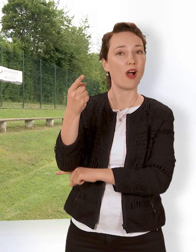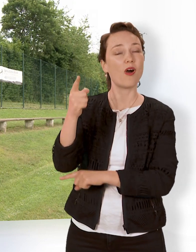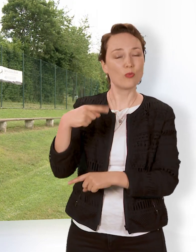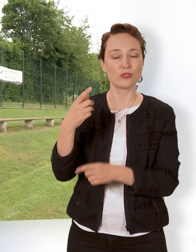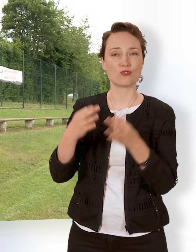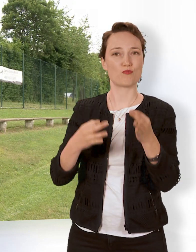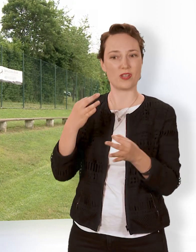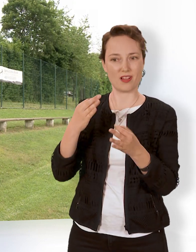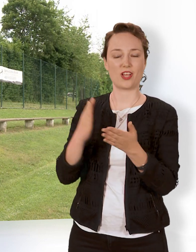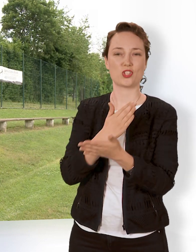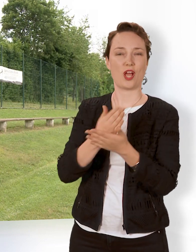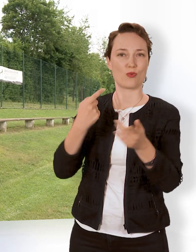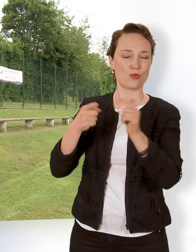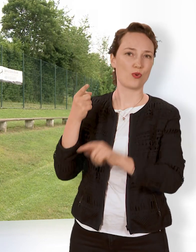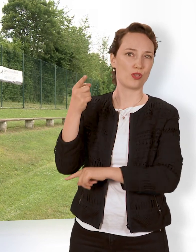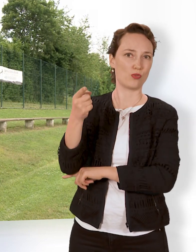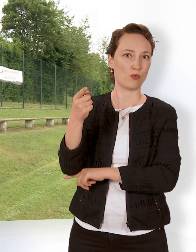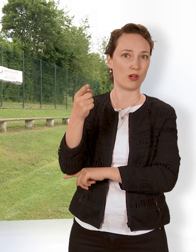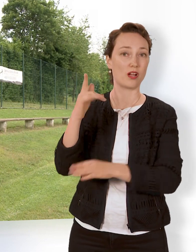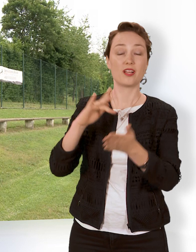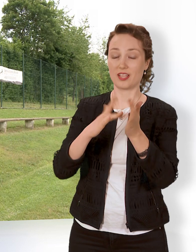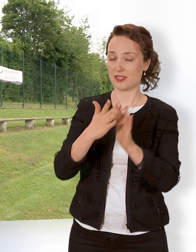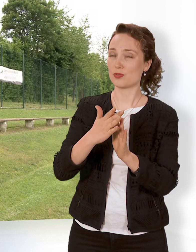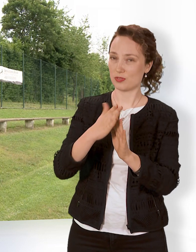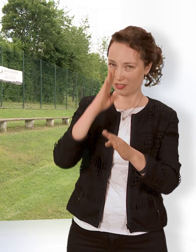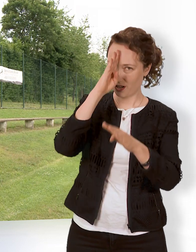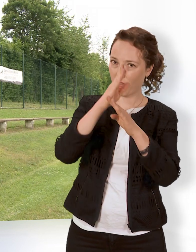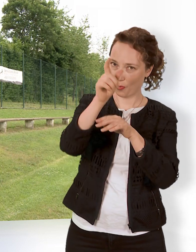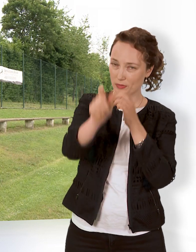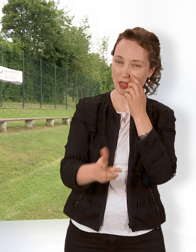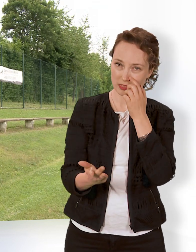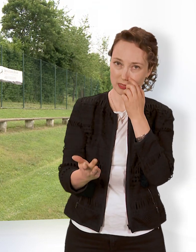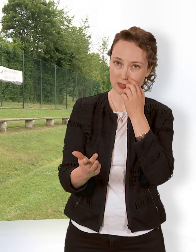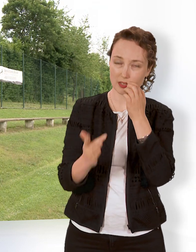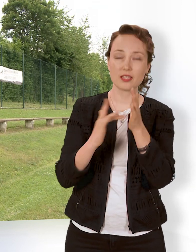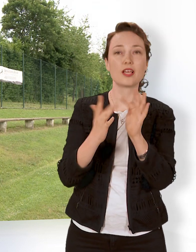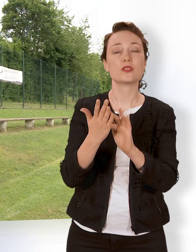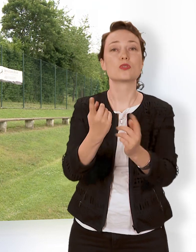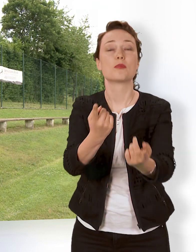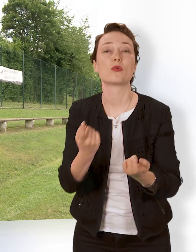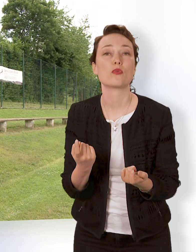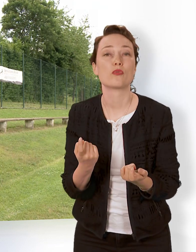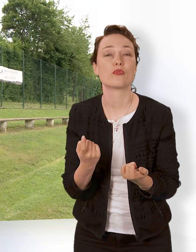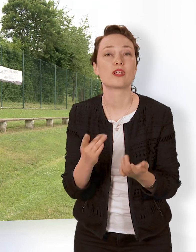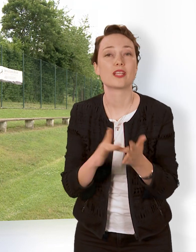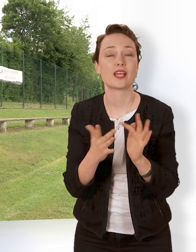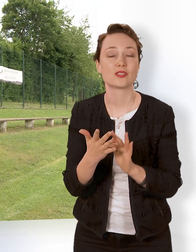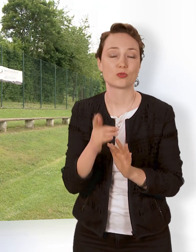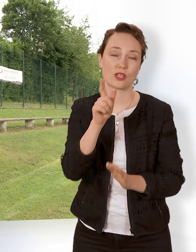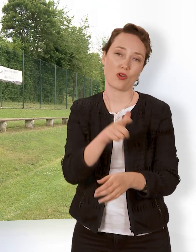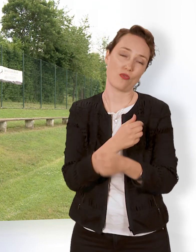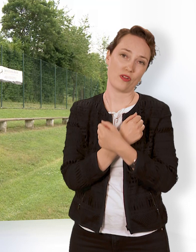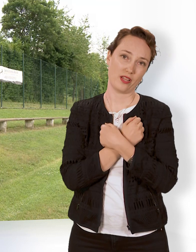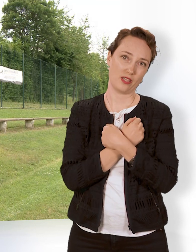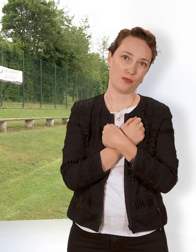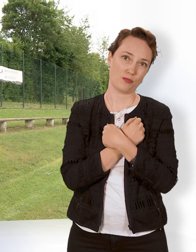entscheiden. Jesus glaubt an sie. Jesus beruft sie. Jesus liebt sie.